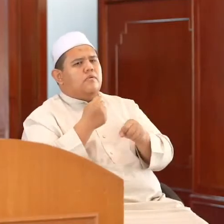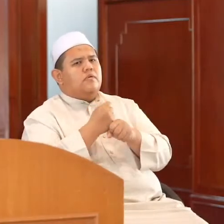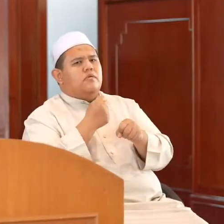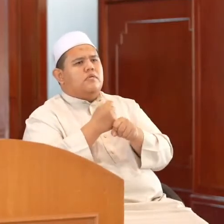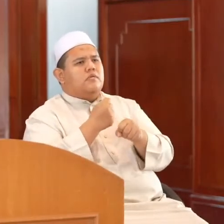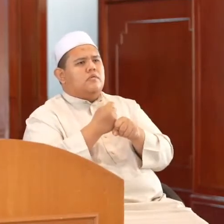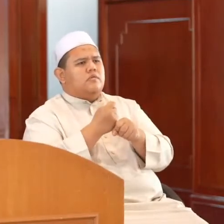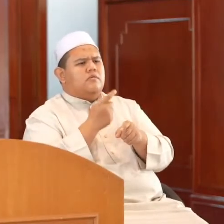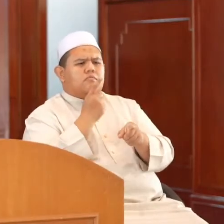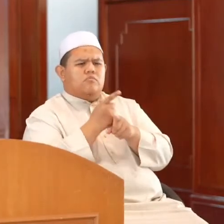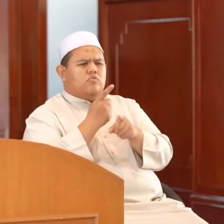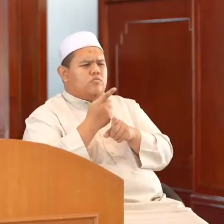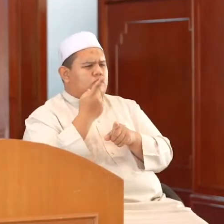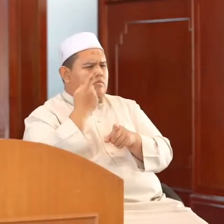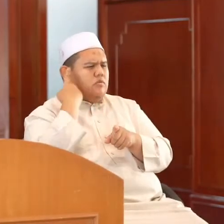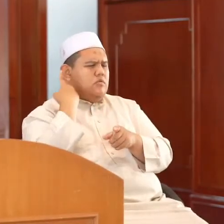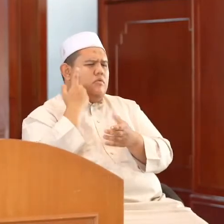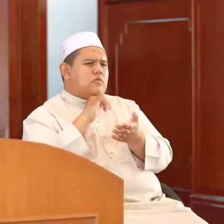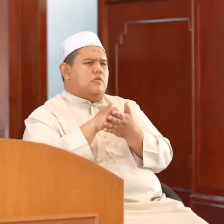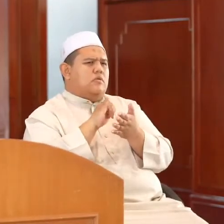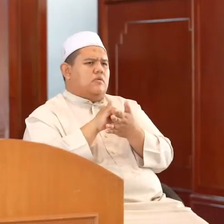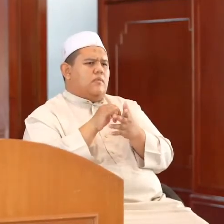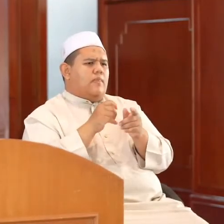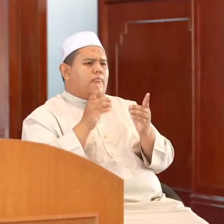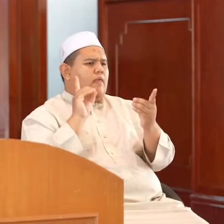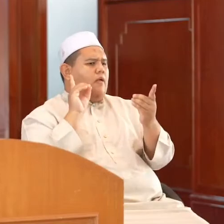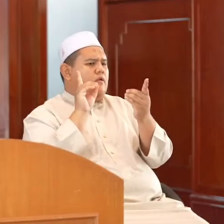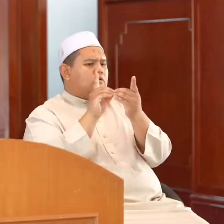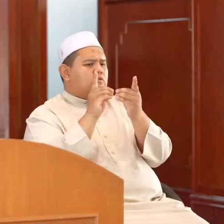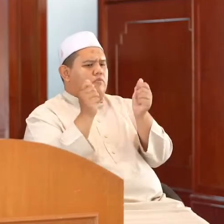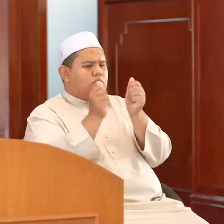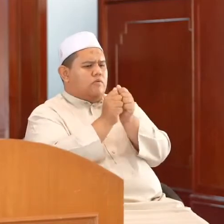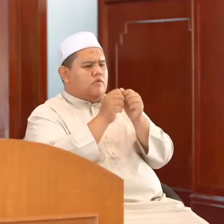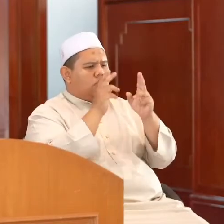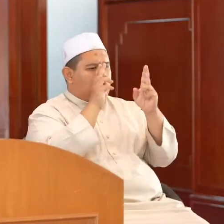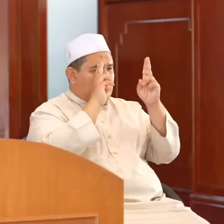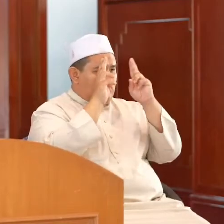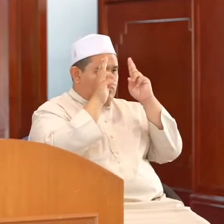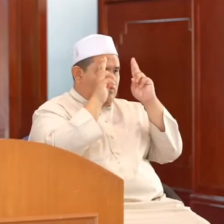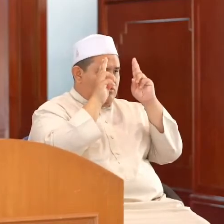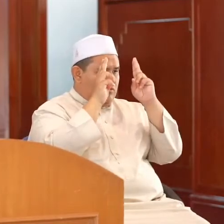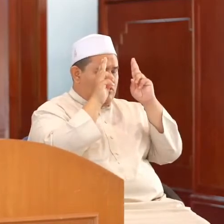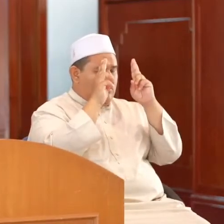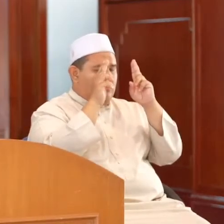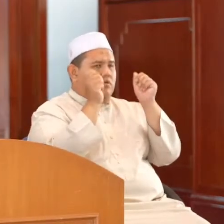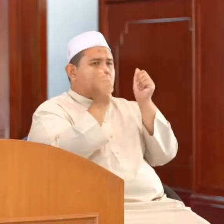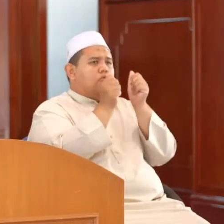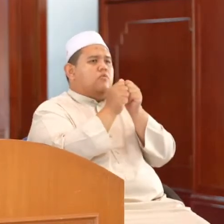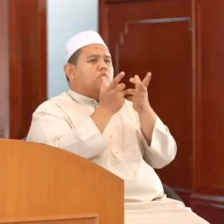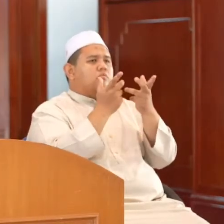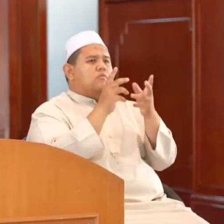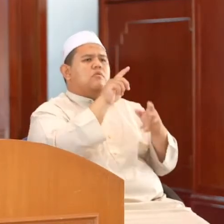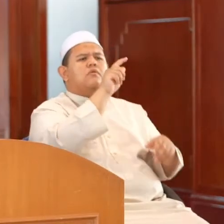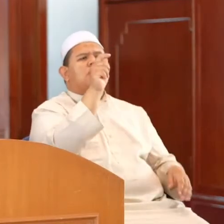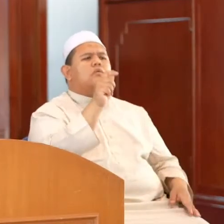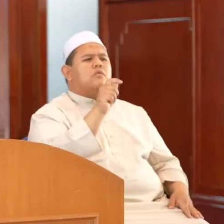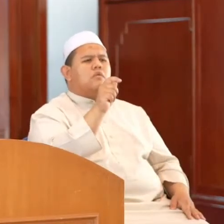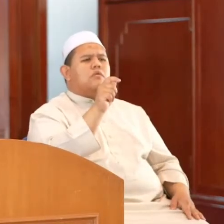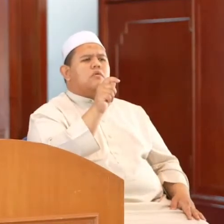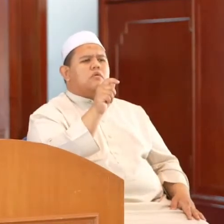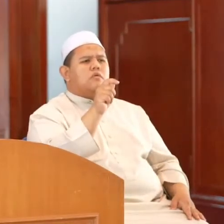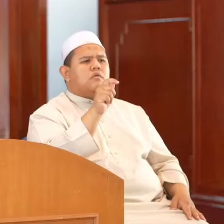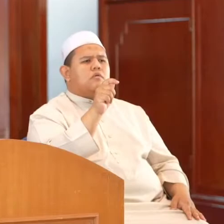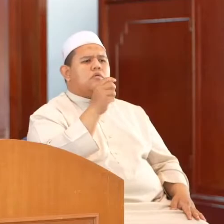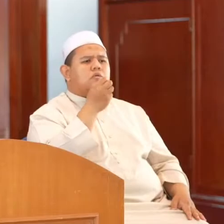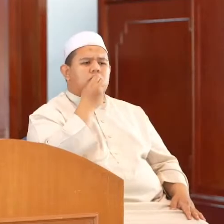dia degil. Dia pergi temu dekat ustaz, dekat tok guru. Dia kata, "Tok guru, tok guru suruh